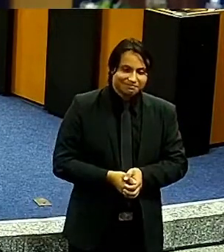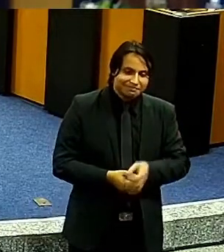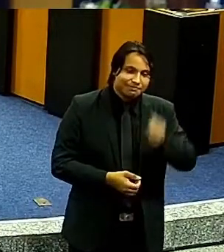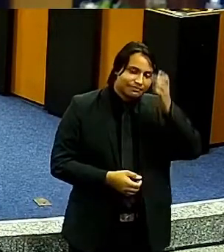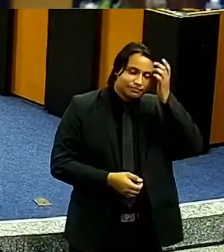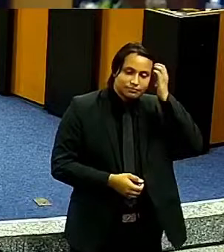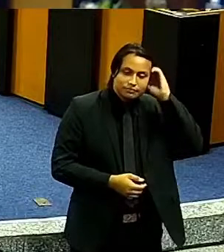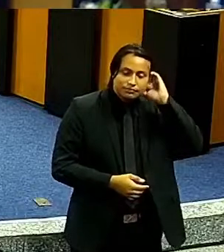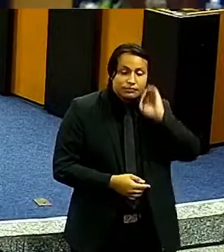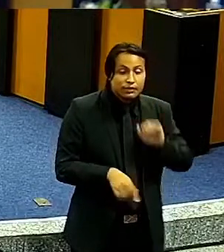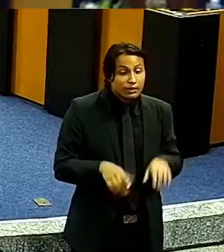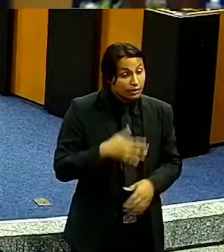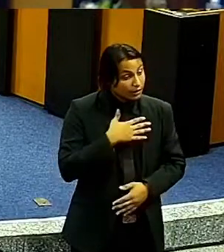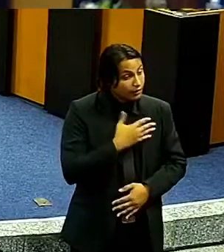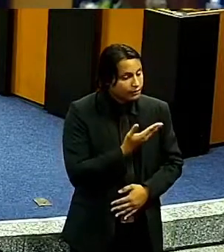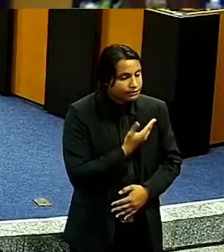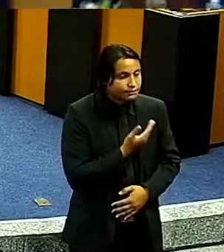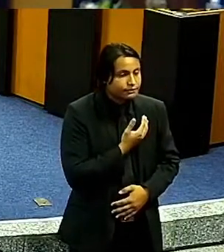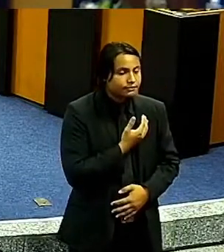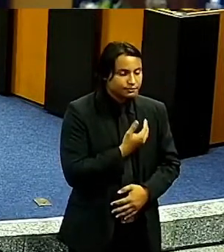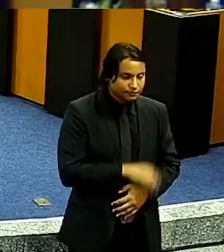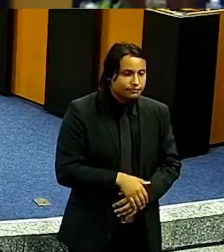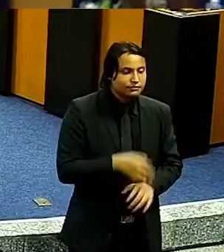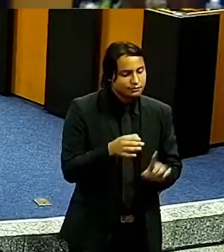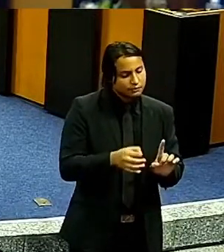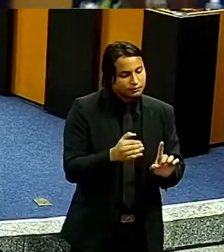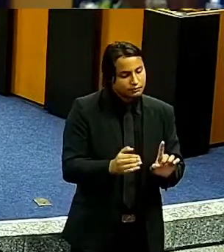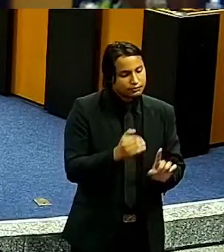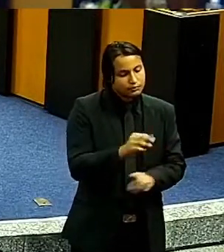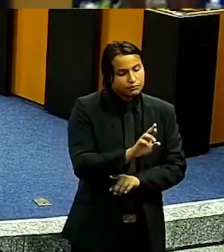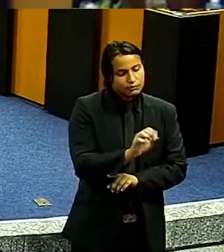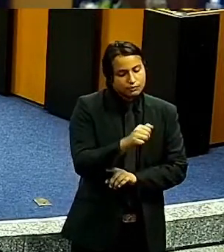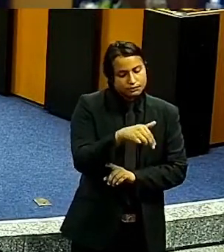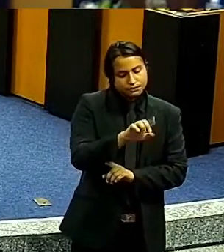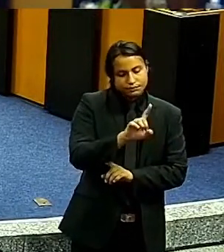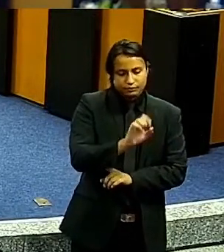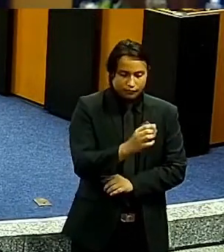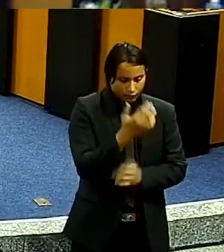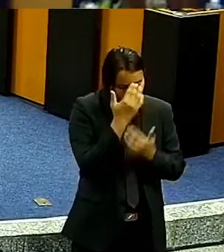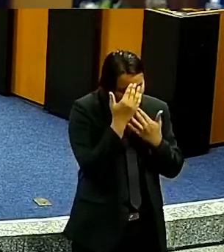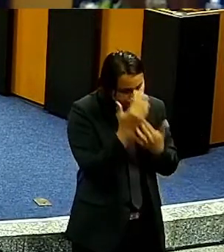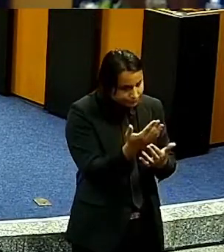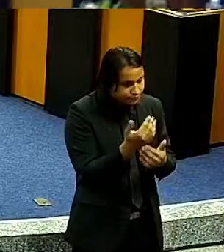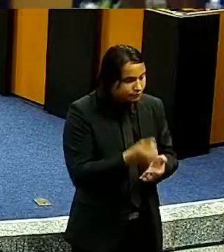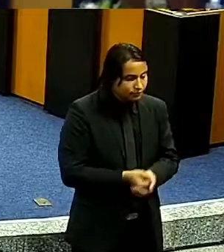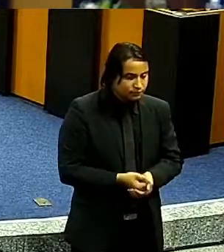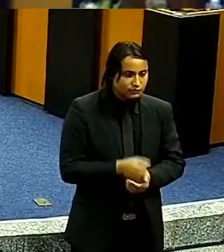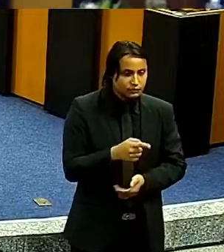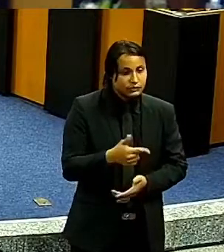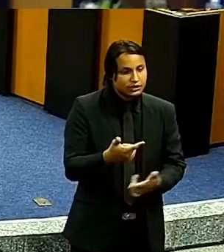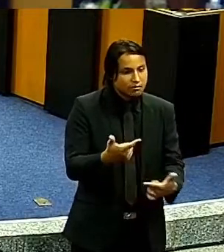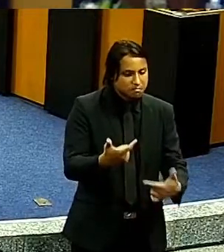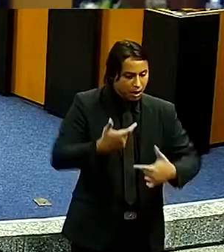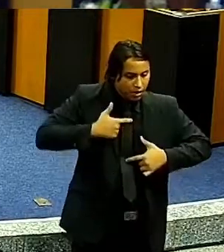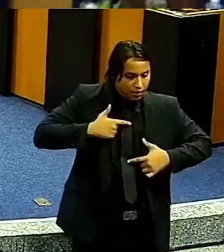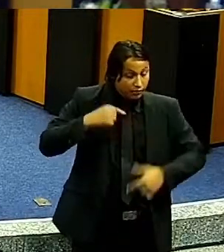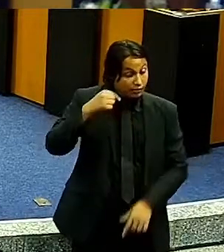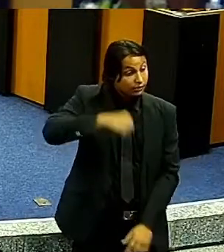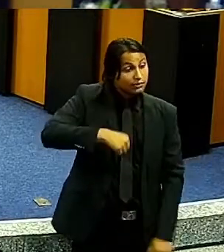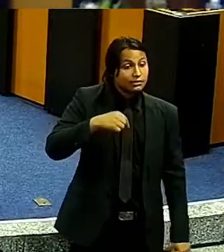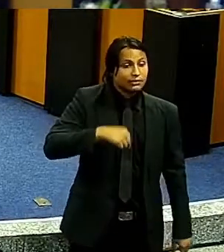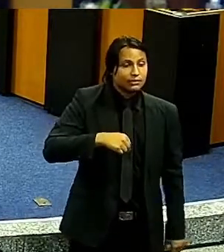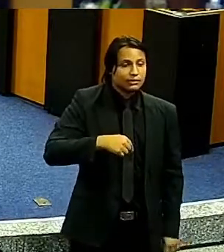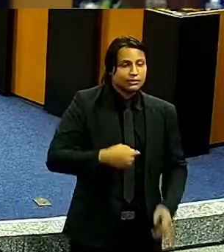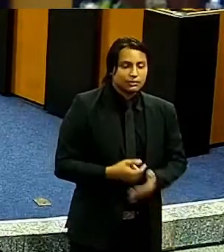também meu colega e amigo Desembargador Ronaldo Muito obrigado ter me empossado aqui nessa